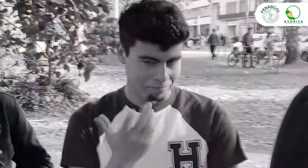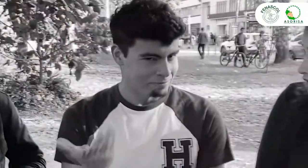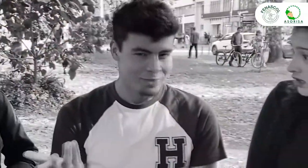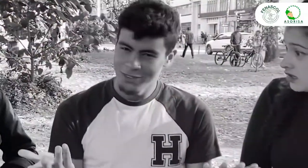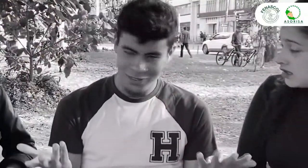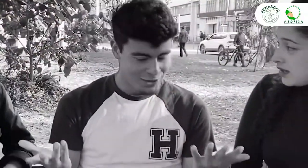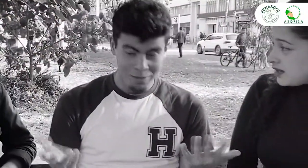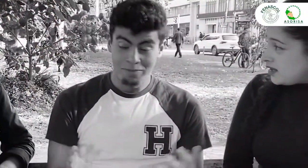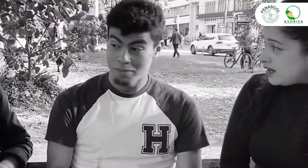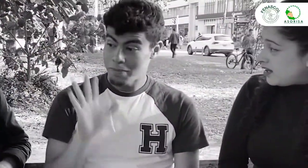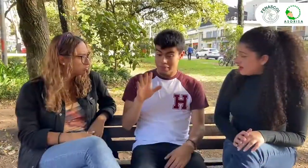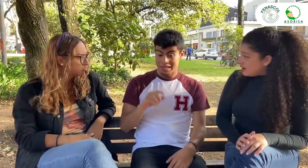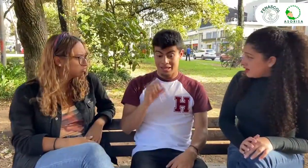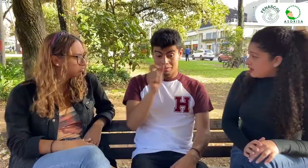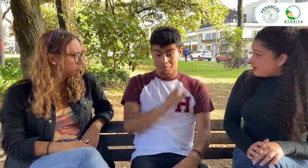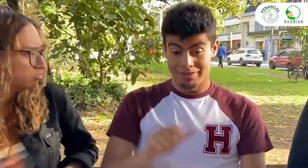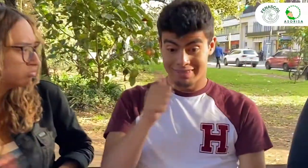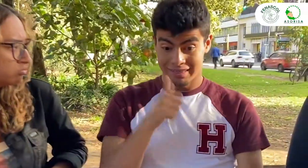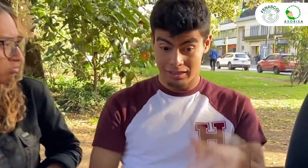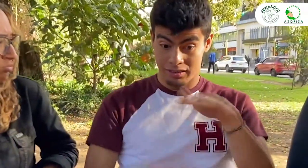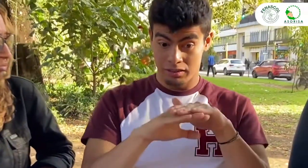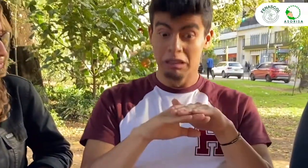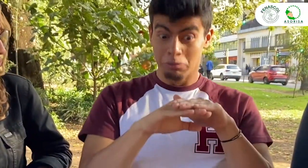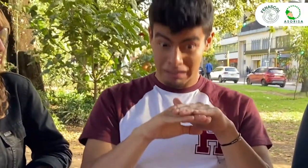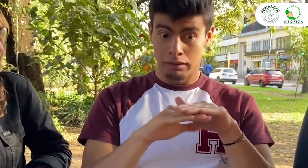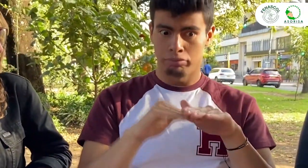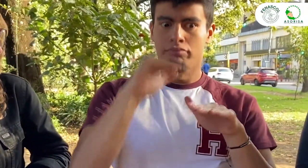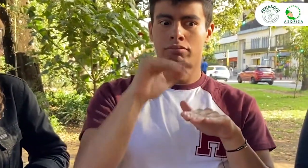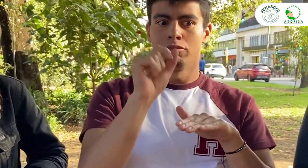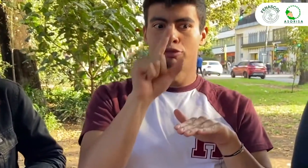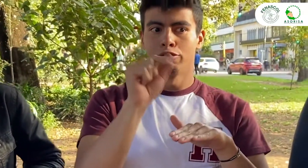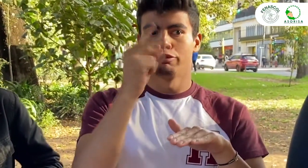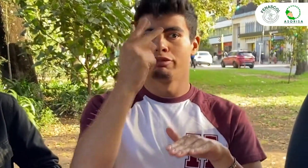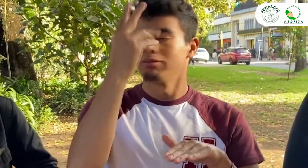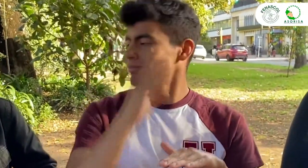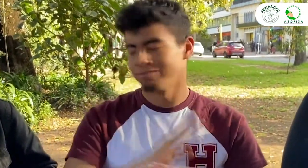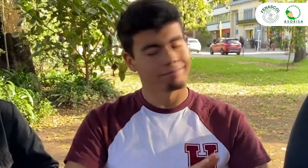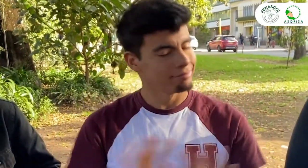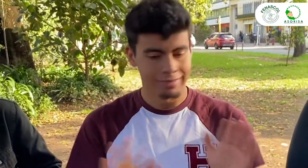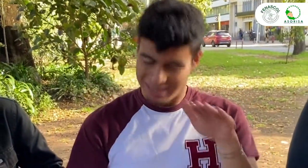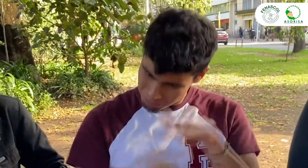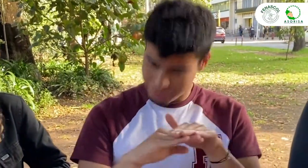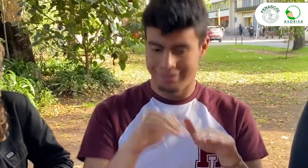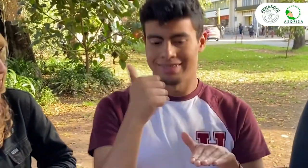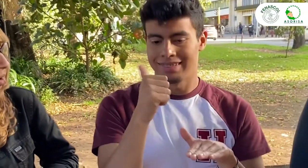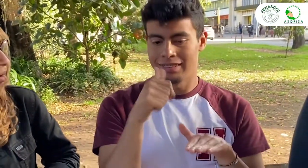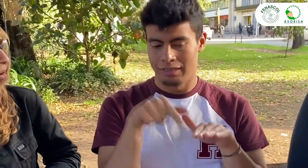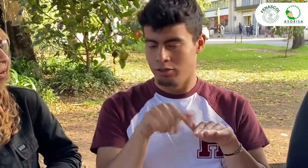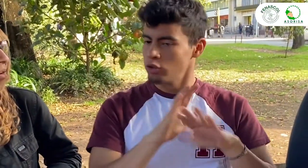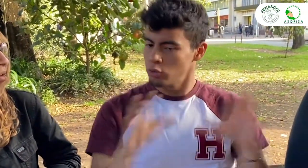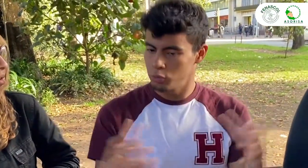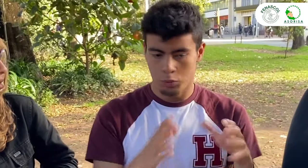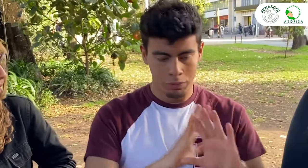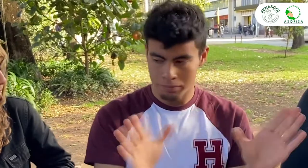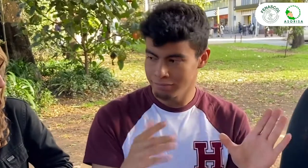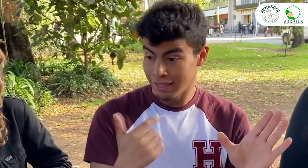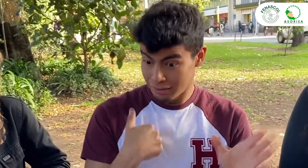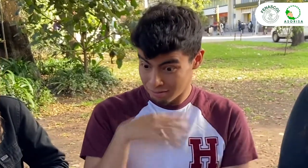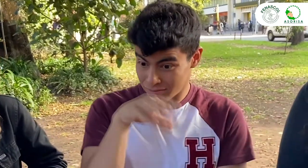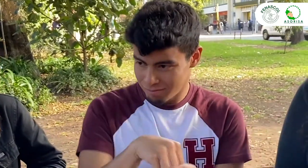no porque sólo son 10 personas no puede sobrepasar este número ni 11 o 12 por eso no puedo hacer parte